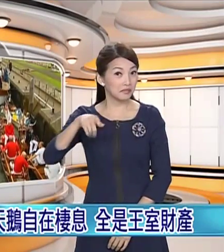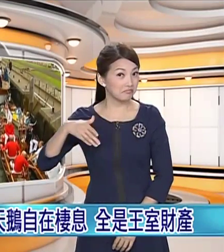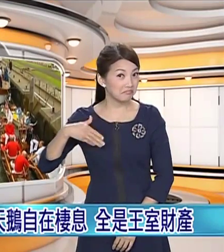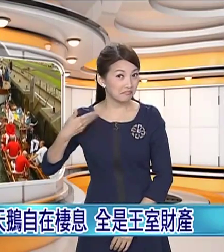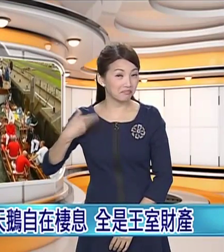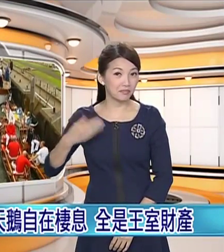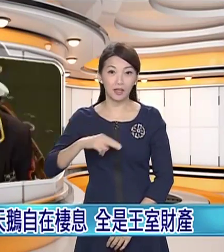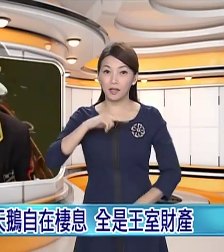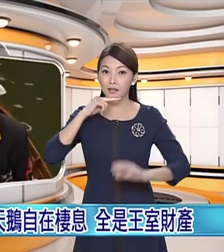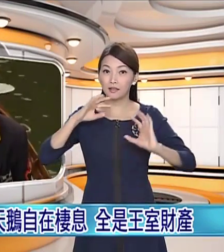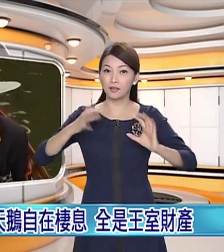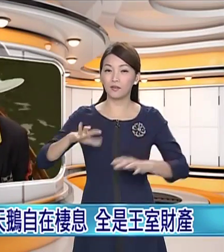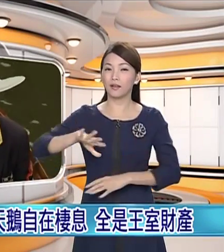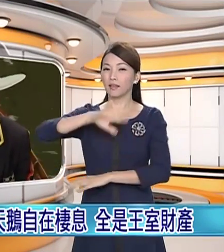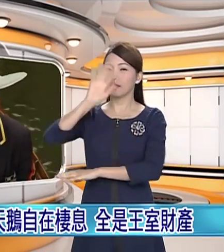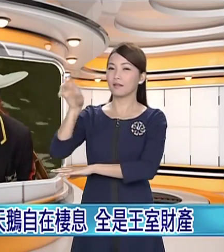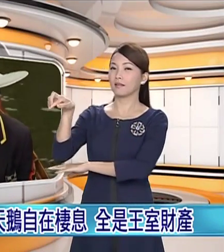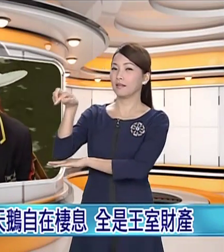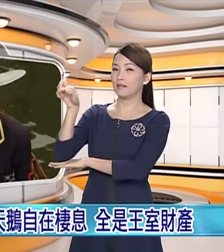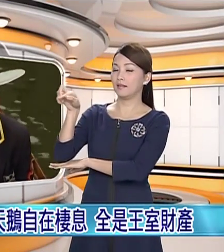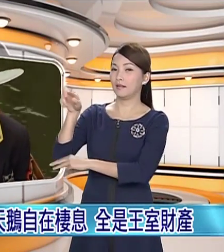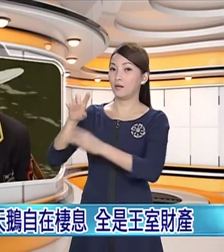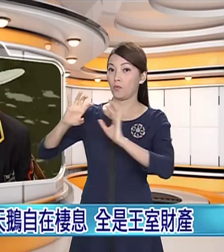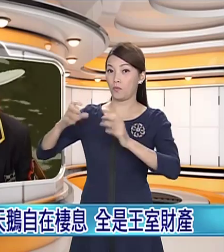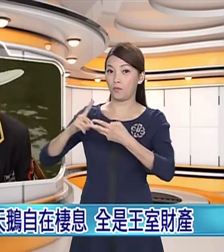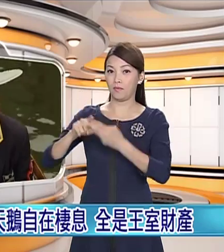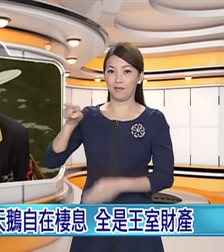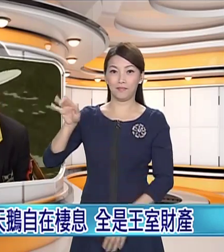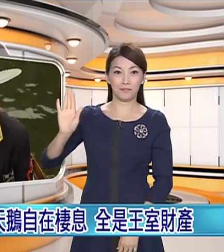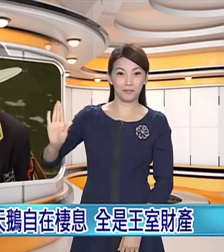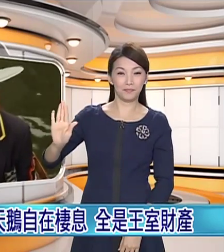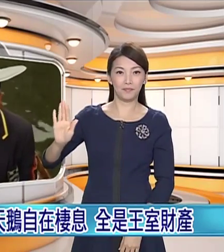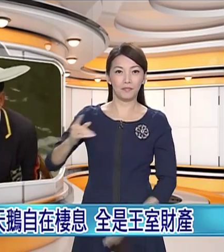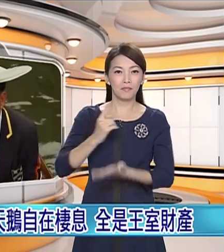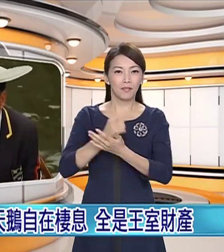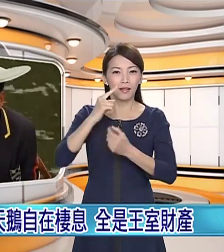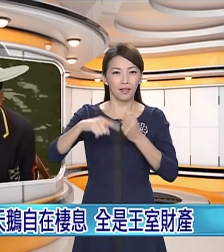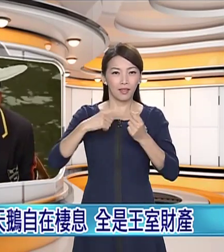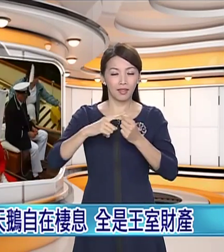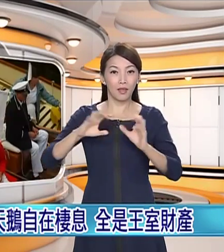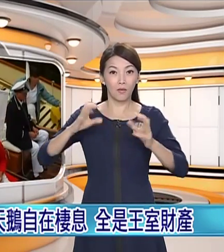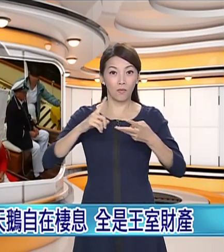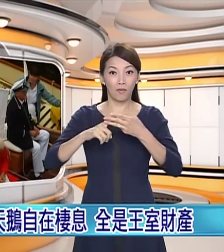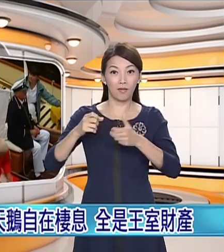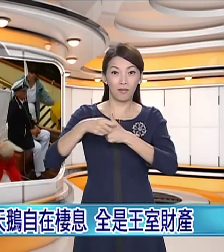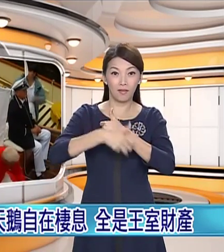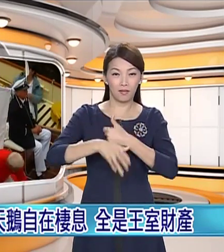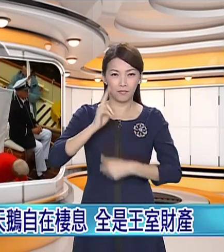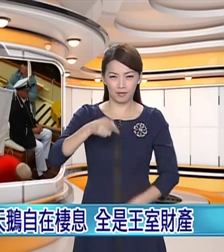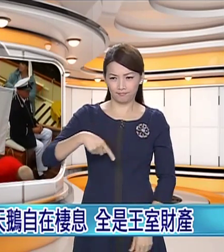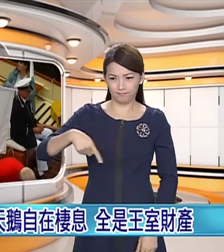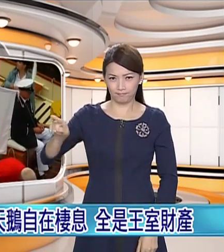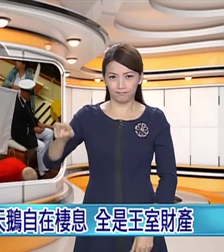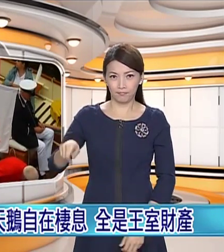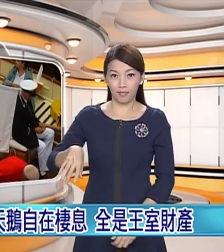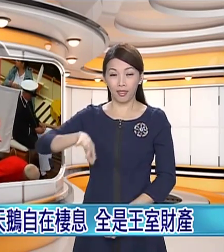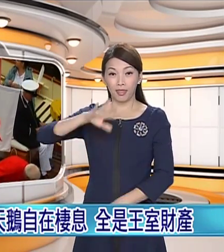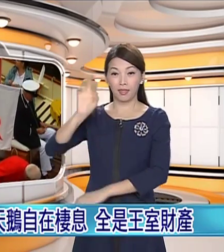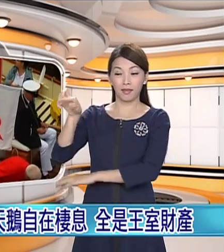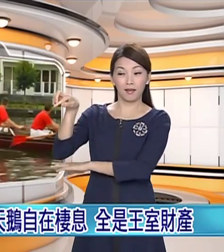有很多人不知道，在英国，天鹅是王室专属的财产。王室每年都会派人去